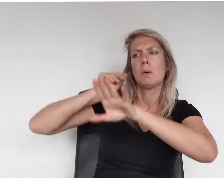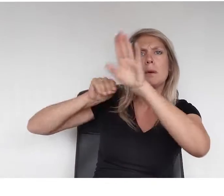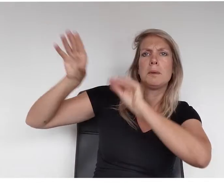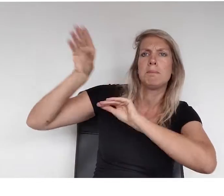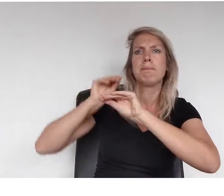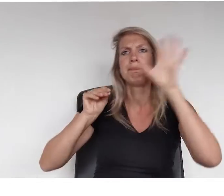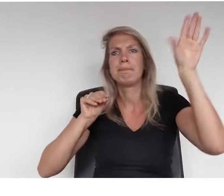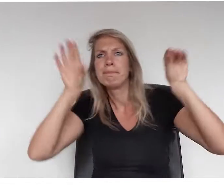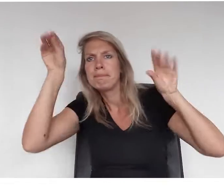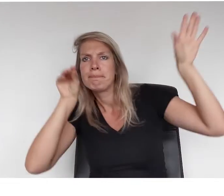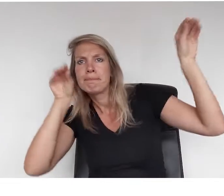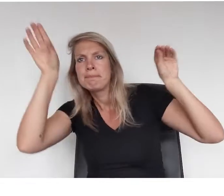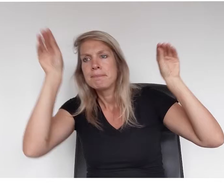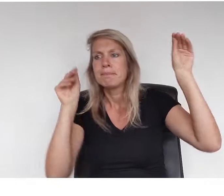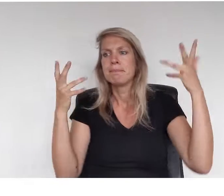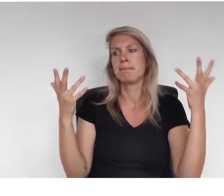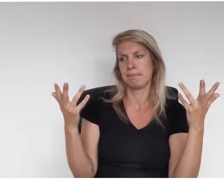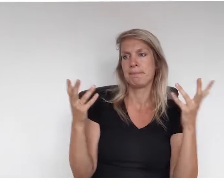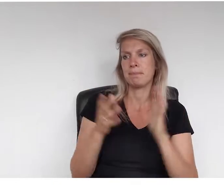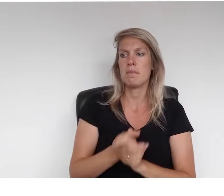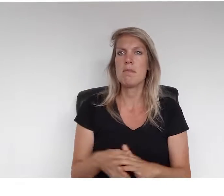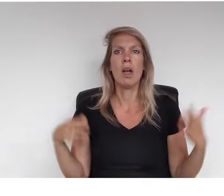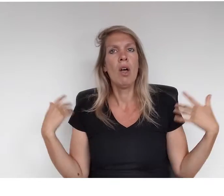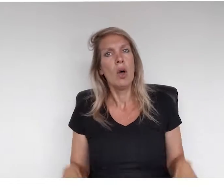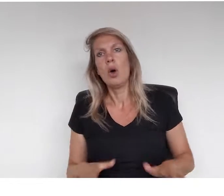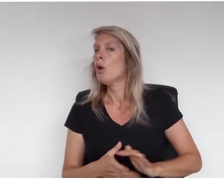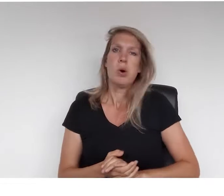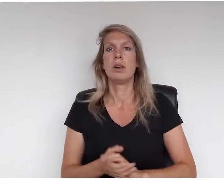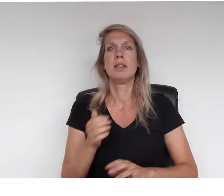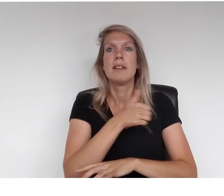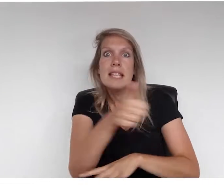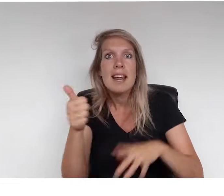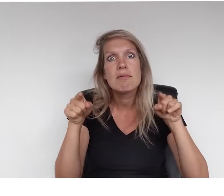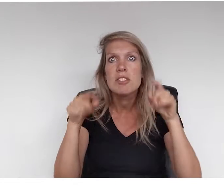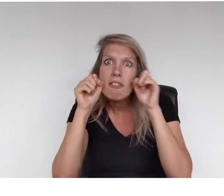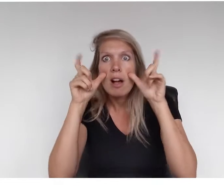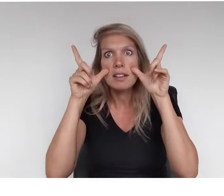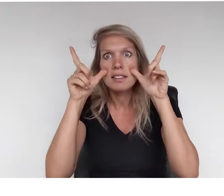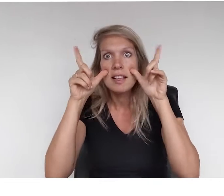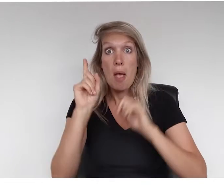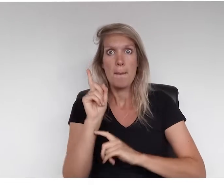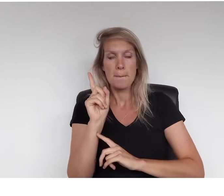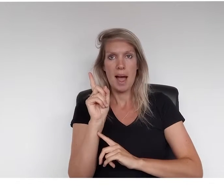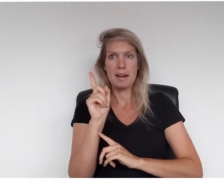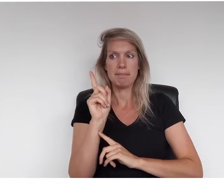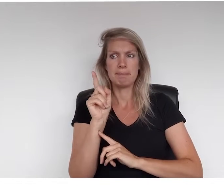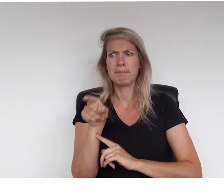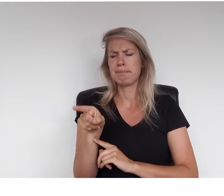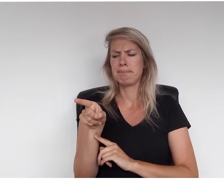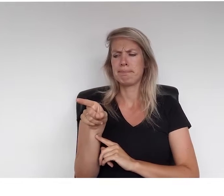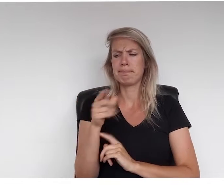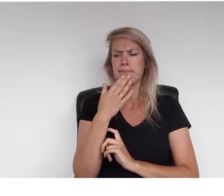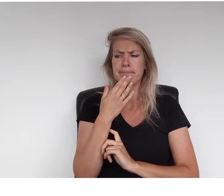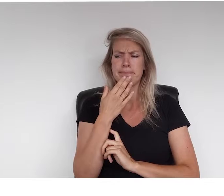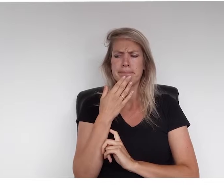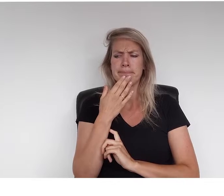Lekker. Zo. Ja. We zijn allemaal weer wakker. Hartstikke precies, goed. Precies. Hé, maar Olly, ja. Heb jij je hebt natuurlijk je